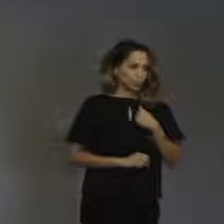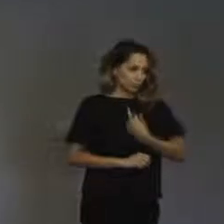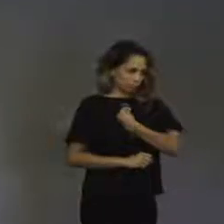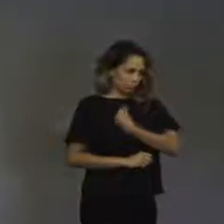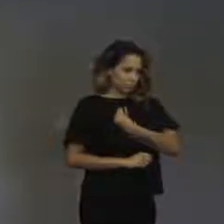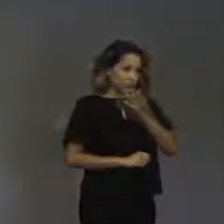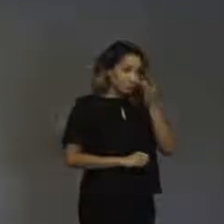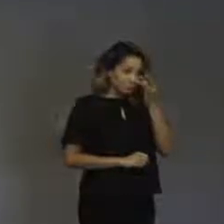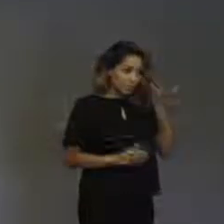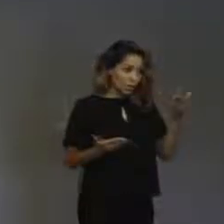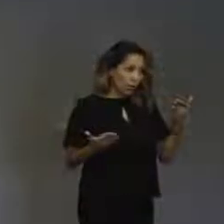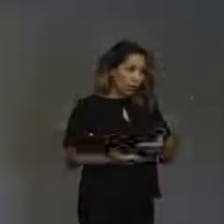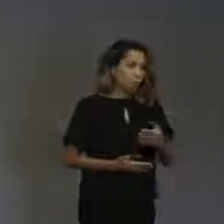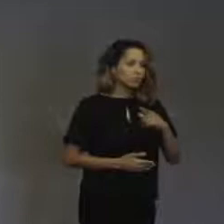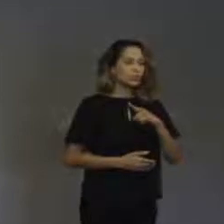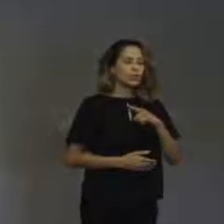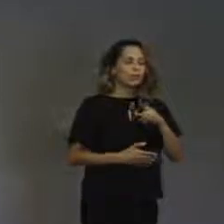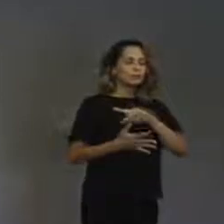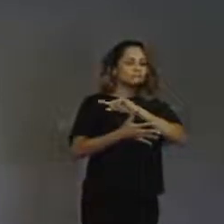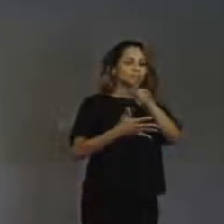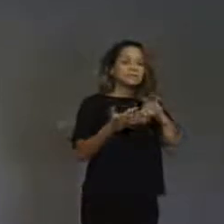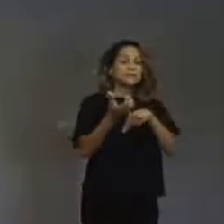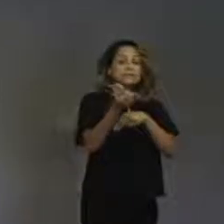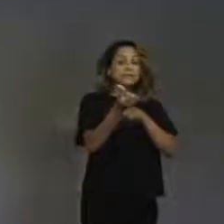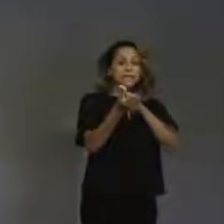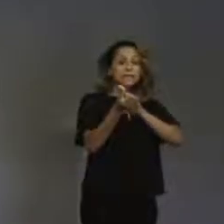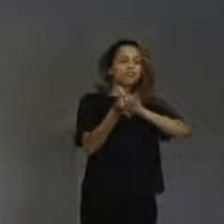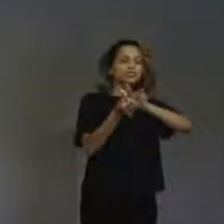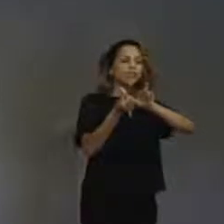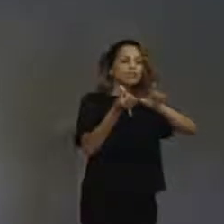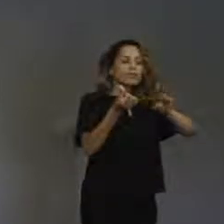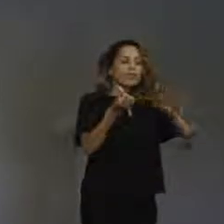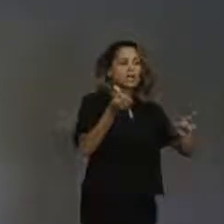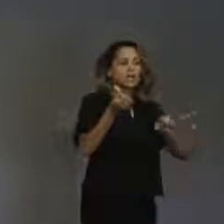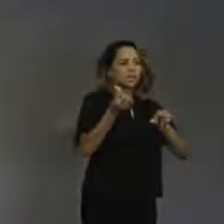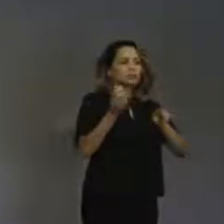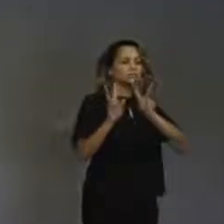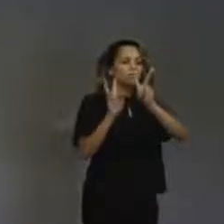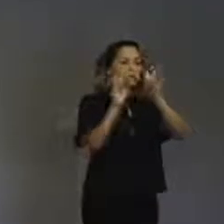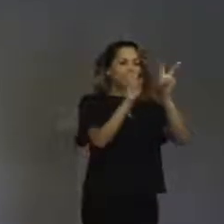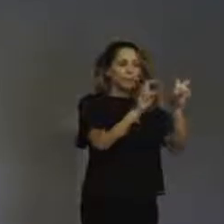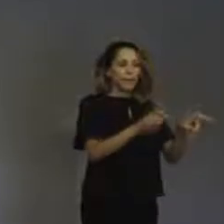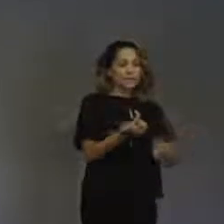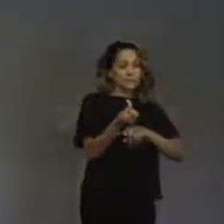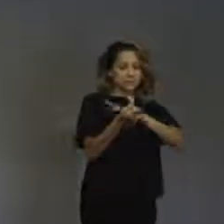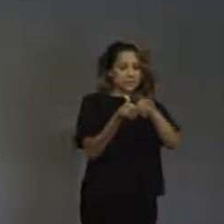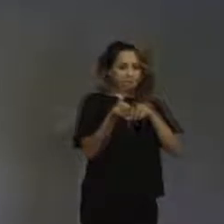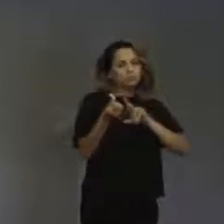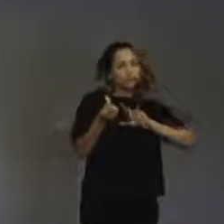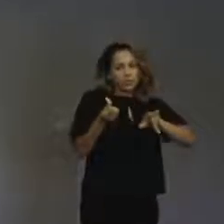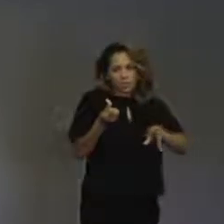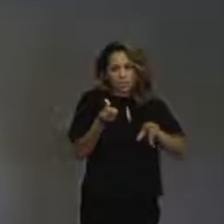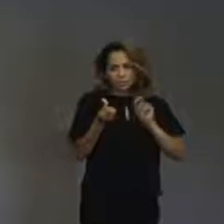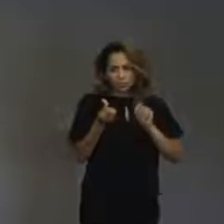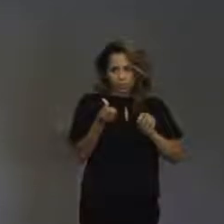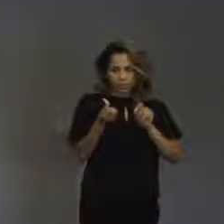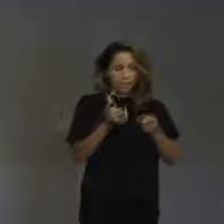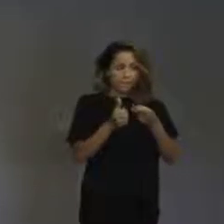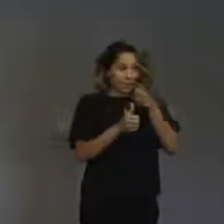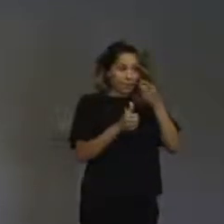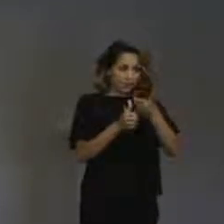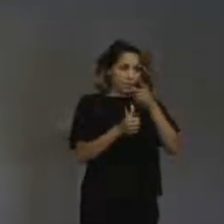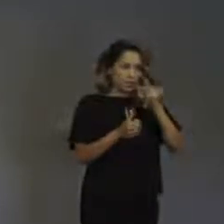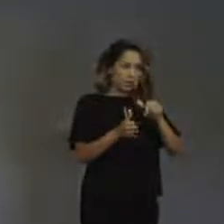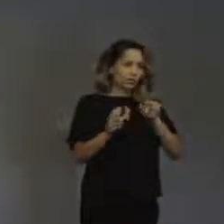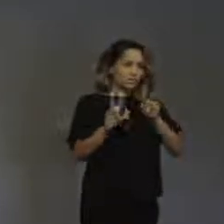era trazer 6 diferentes aspectos que eu quero juntá-los todos em um assunto com vocês, que é, primeiro, o